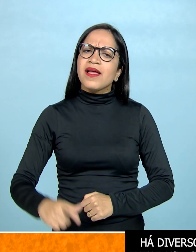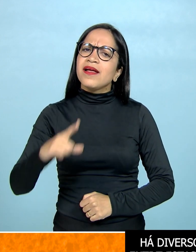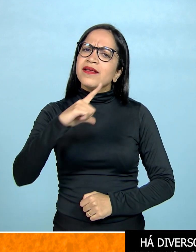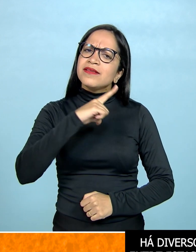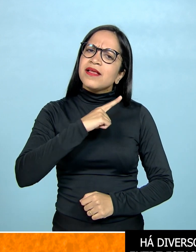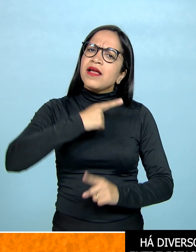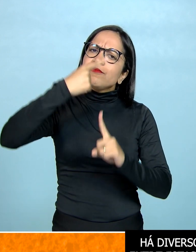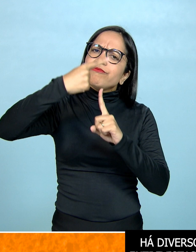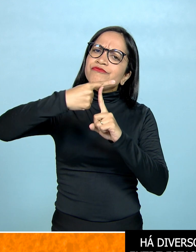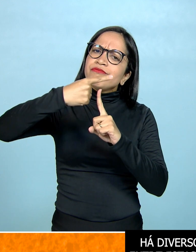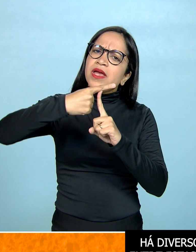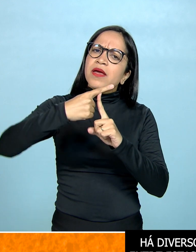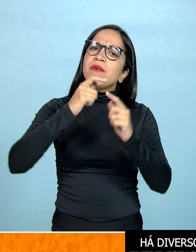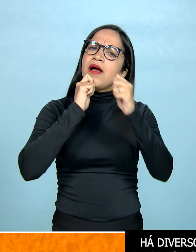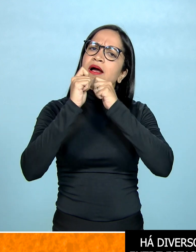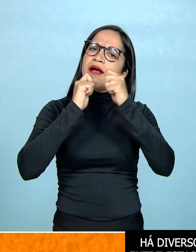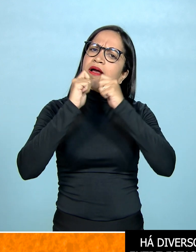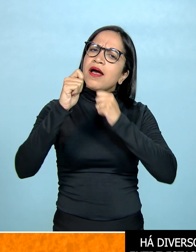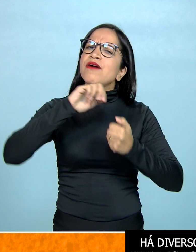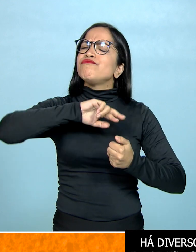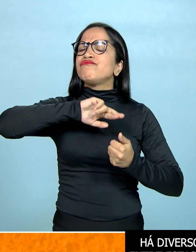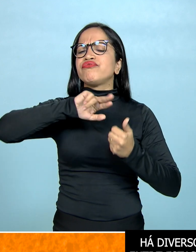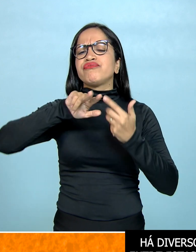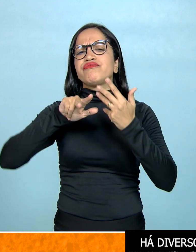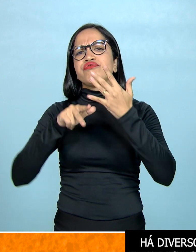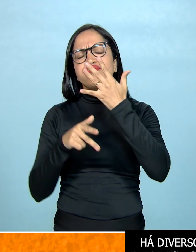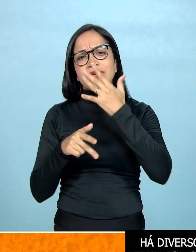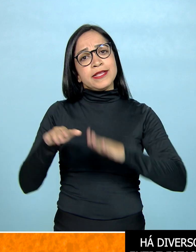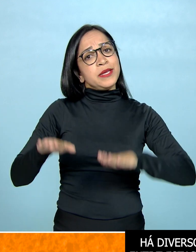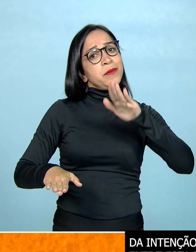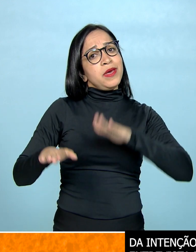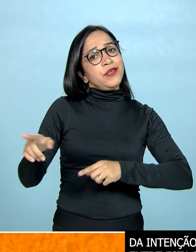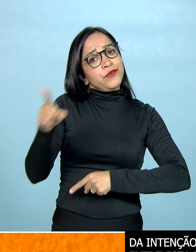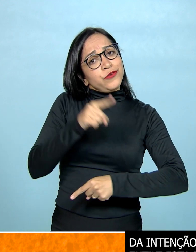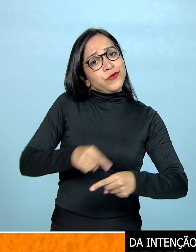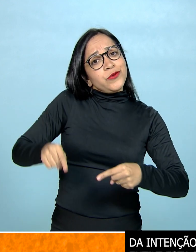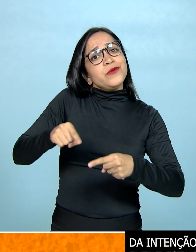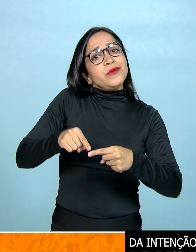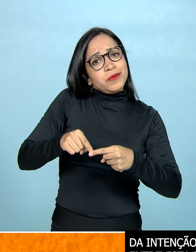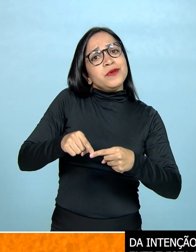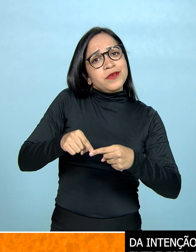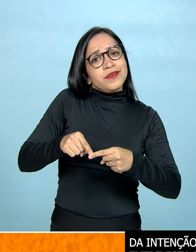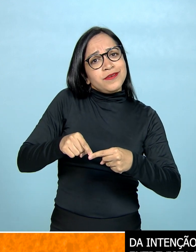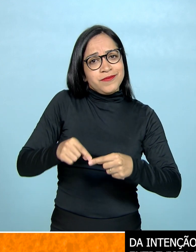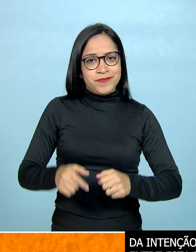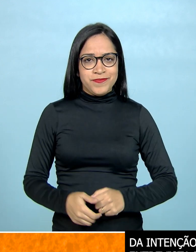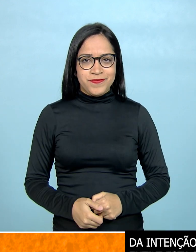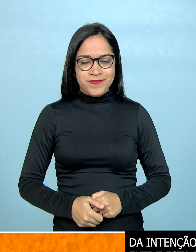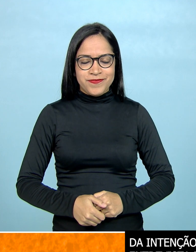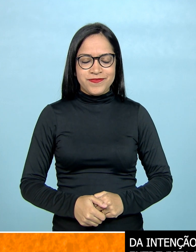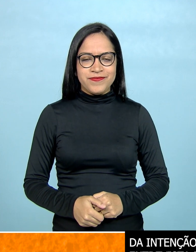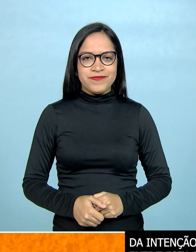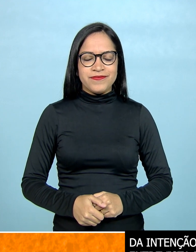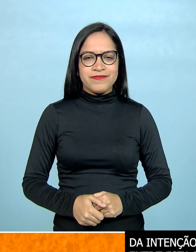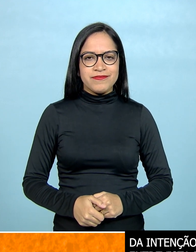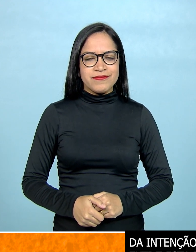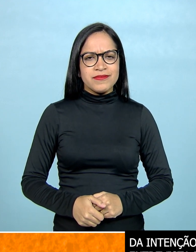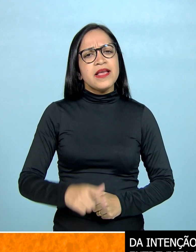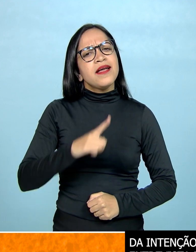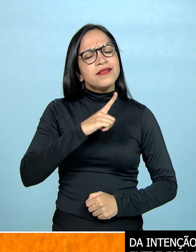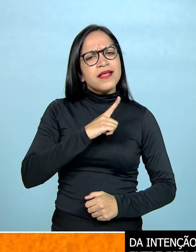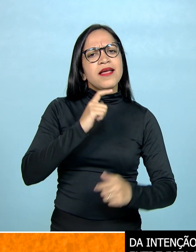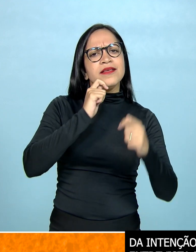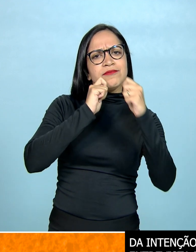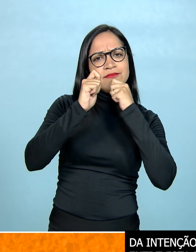Há diversos tipos de entrevistas, dependendo da intenção pretendida.